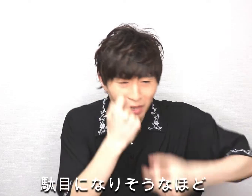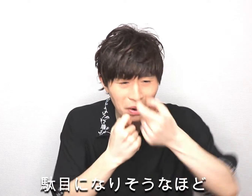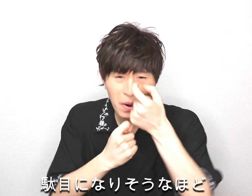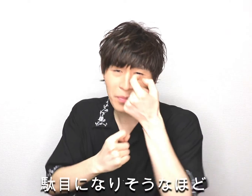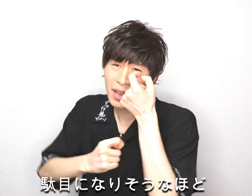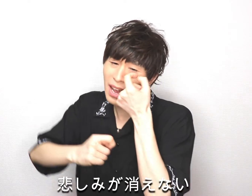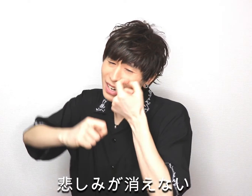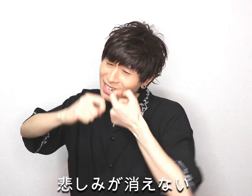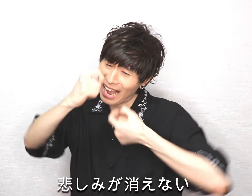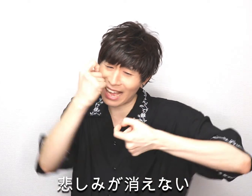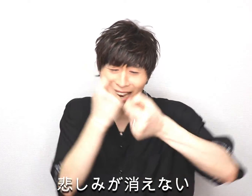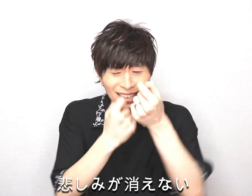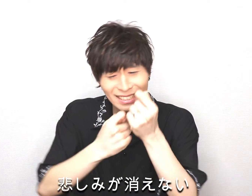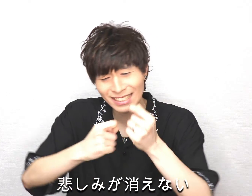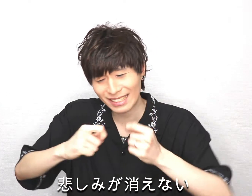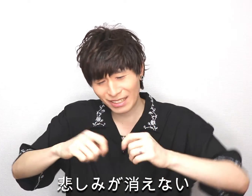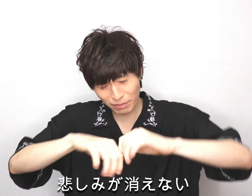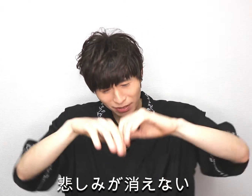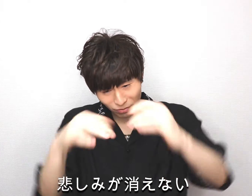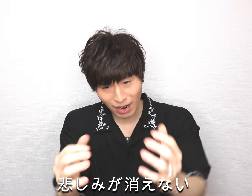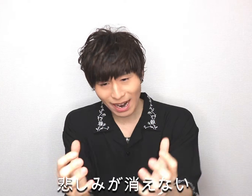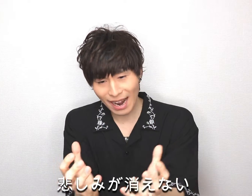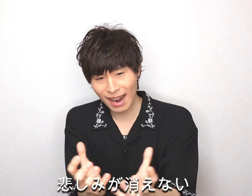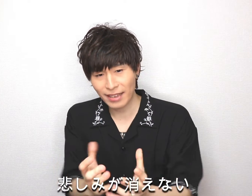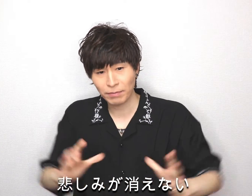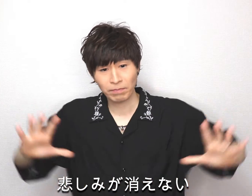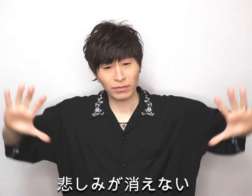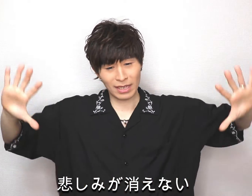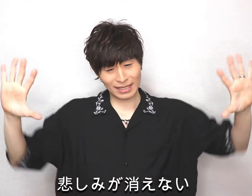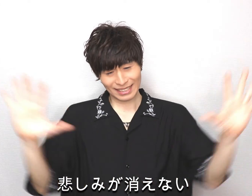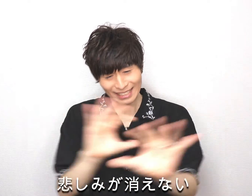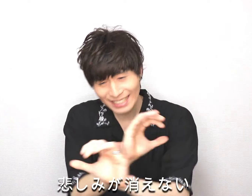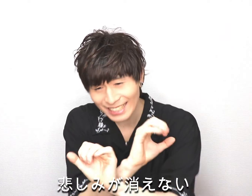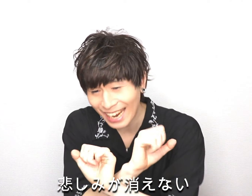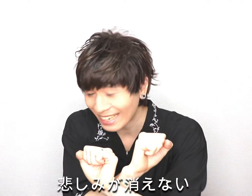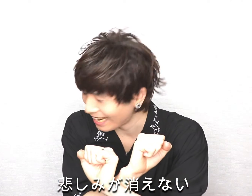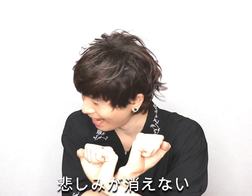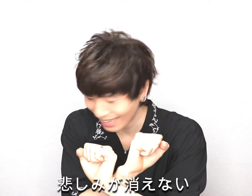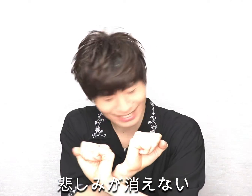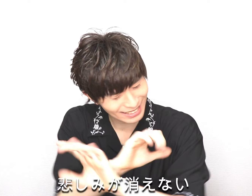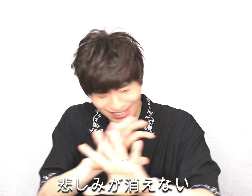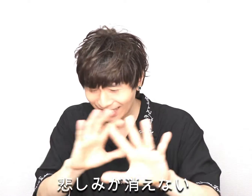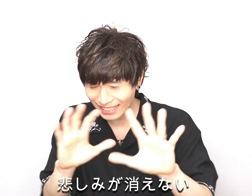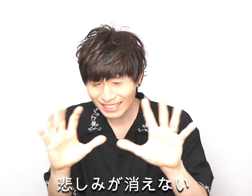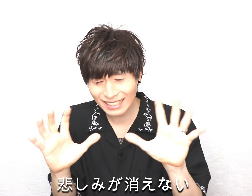ど悲しみが消えない。